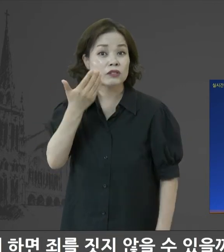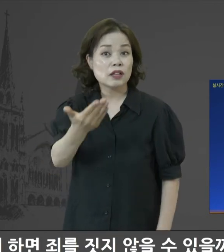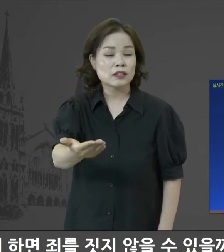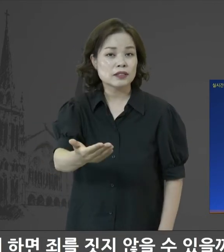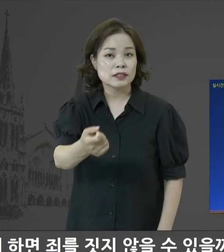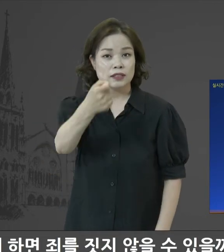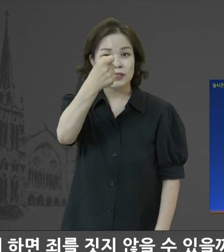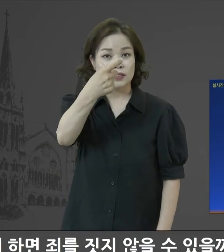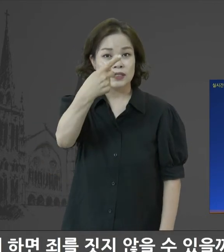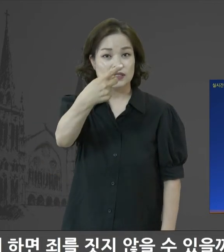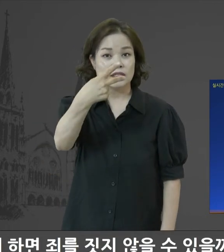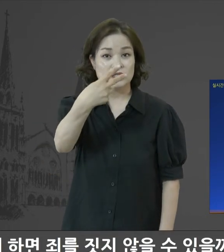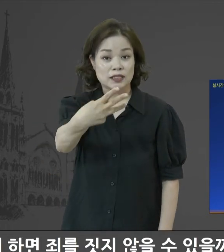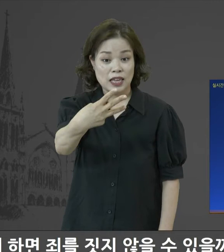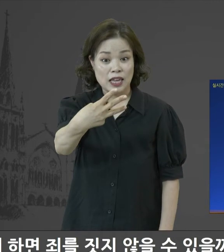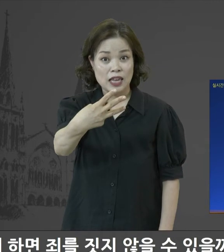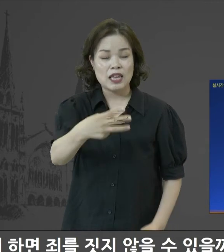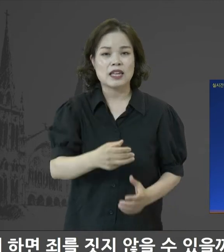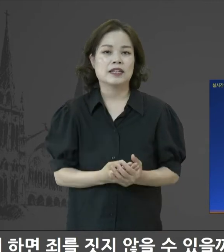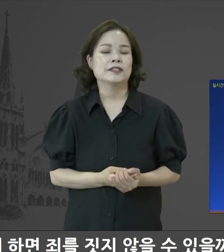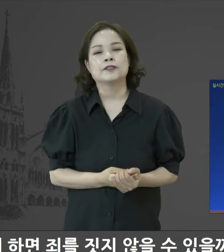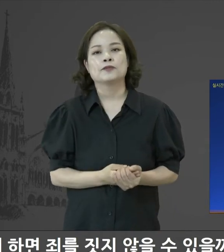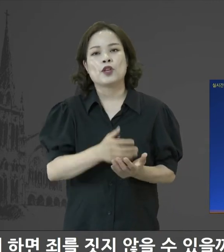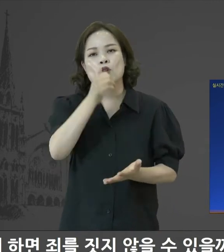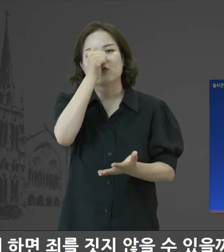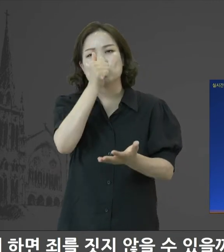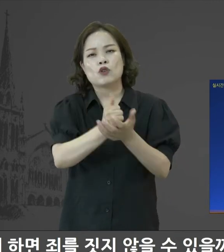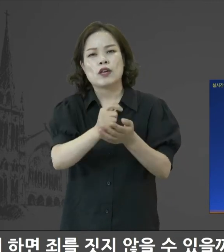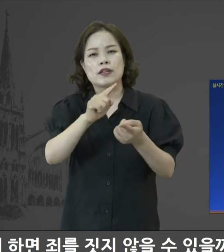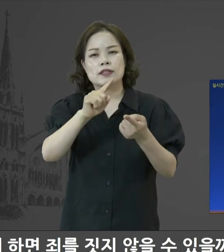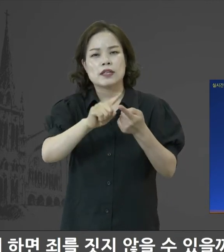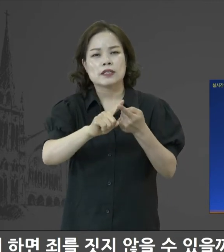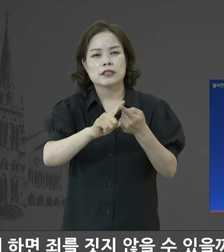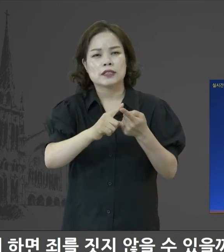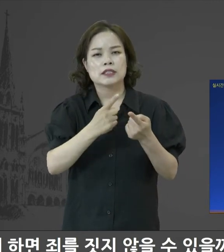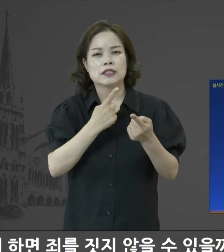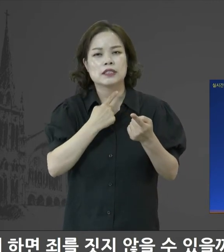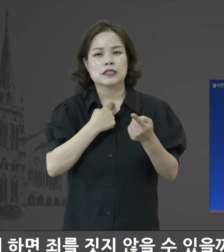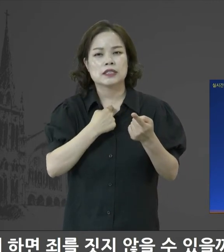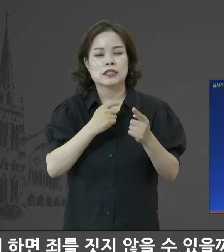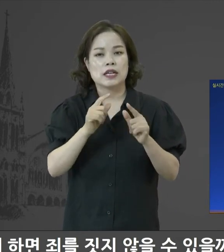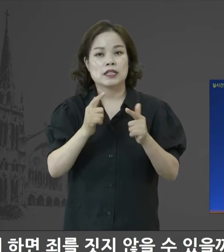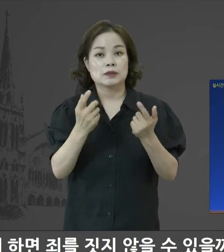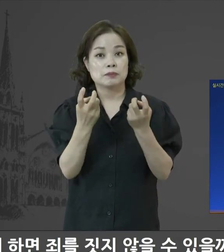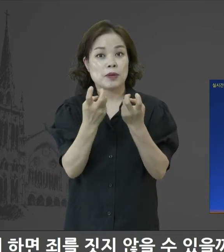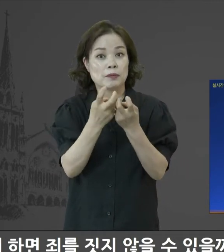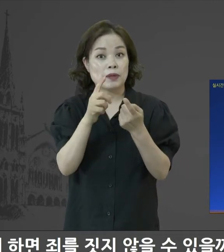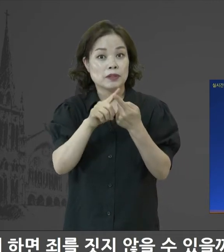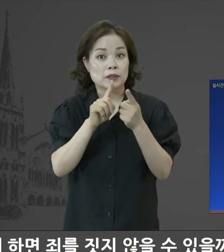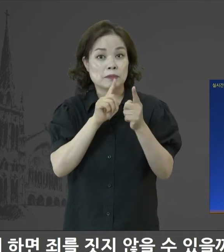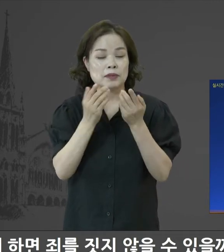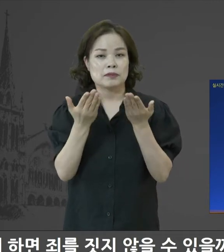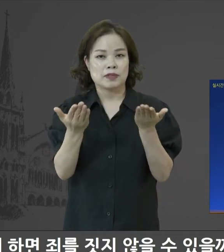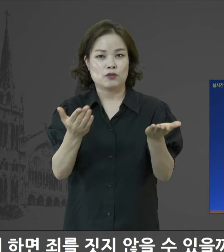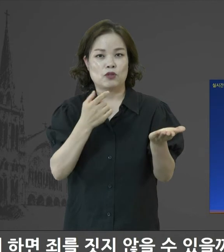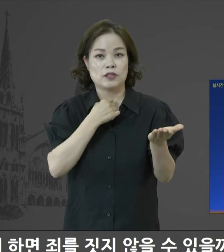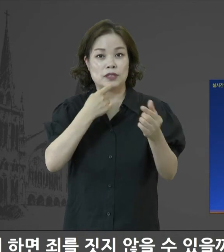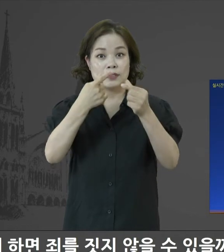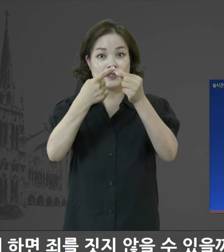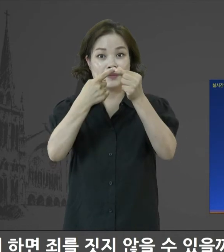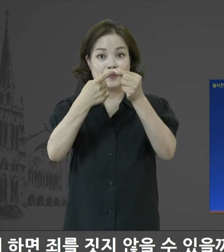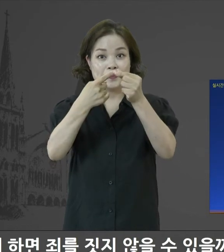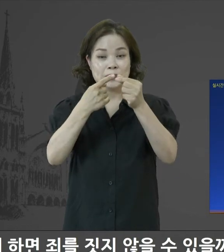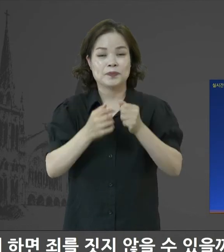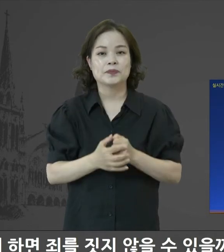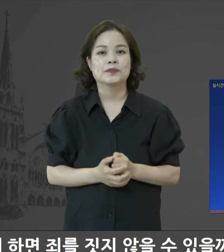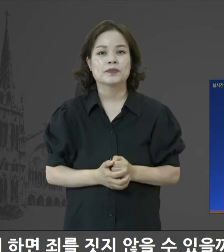세 가지 이 죄에 대한, 죄를 짓지 않는 방법에 대해서 말씀을 나누려고 합니다. 첫 번째는요,